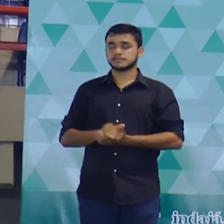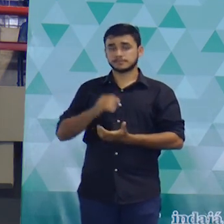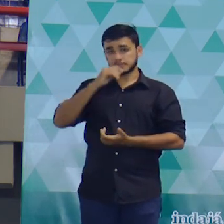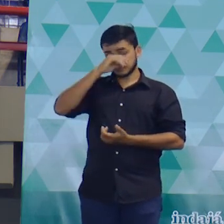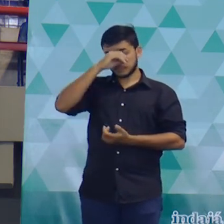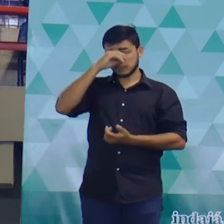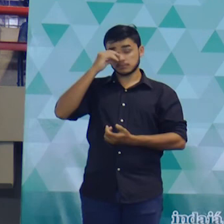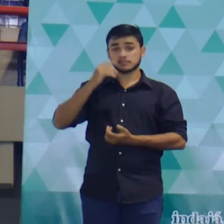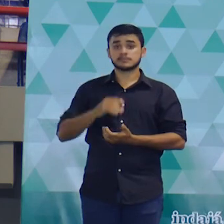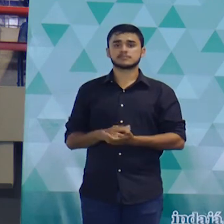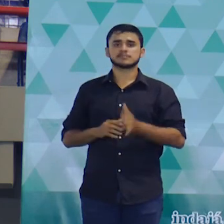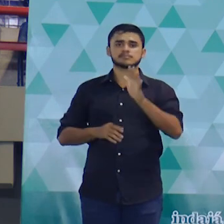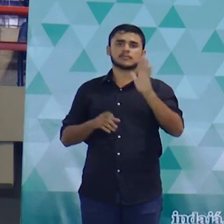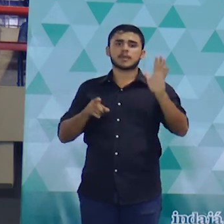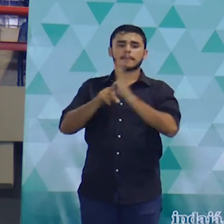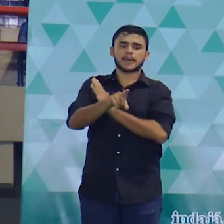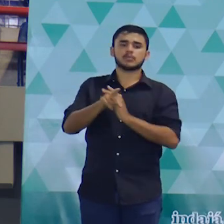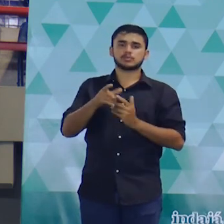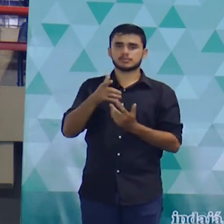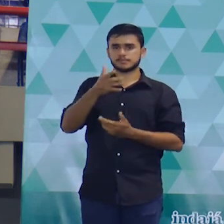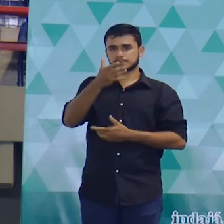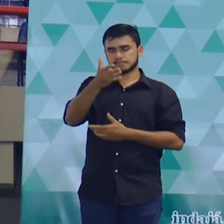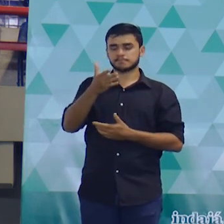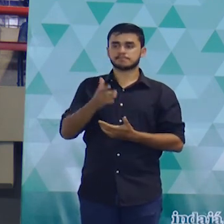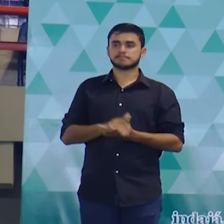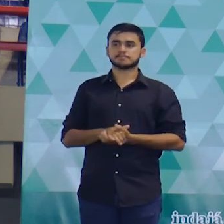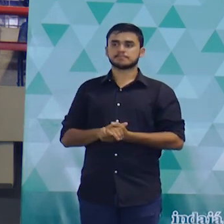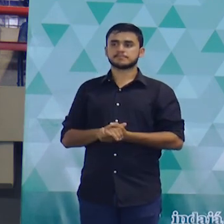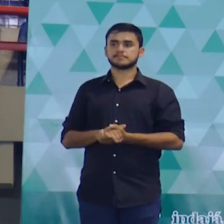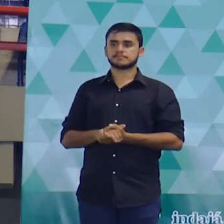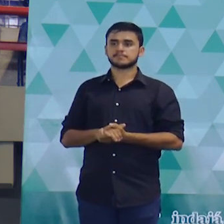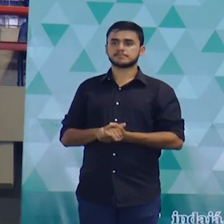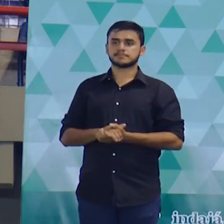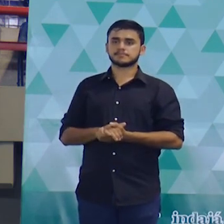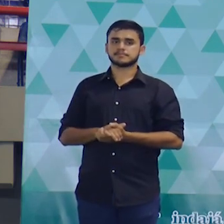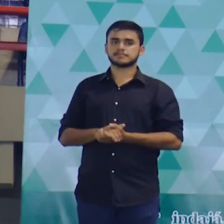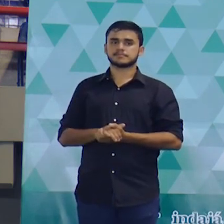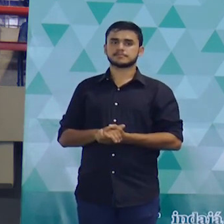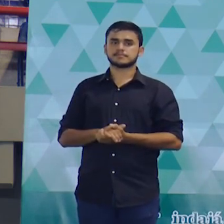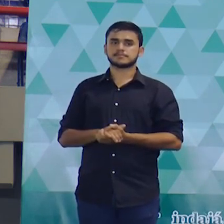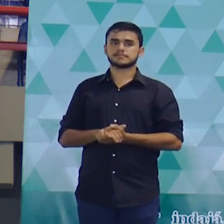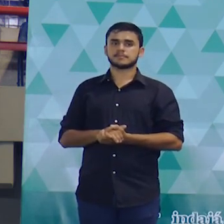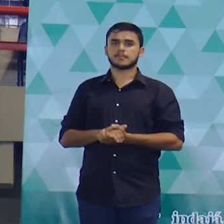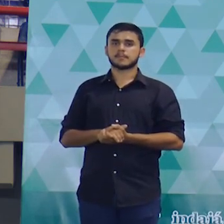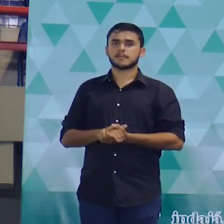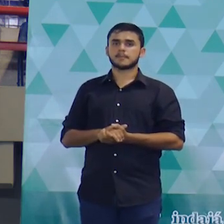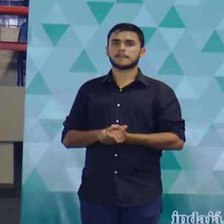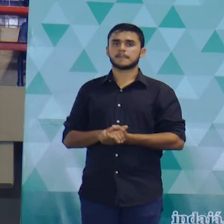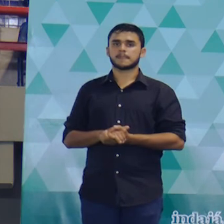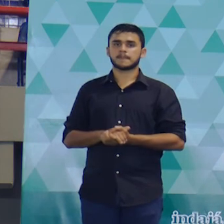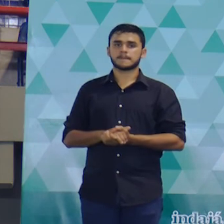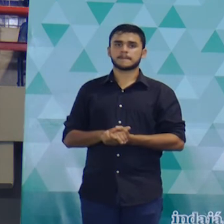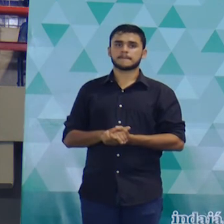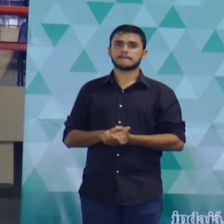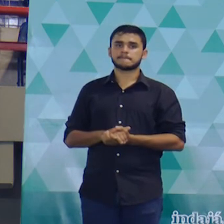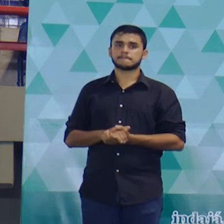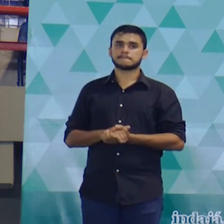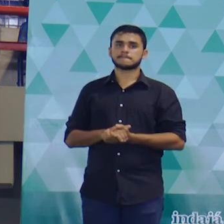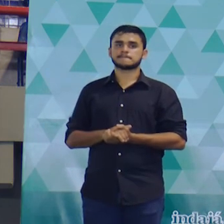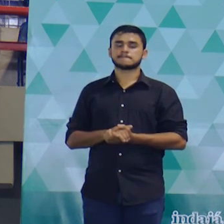Próxima questão que a gente vai resolver, companheiros. Deixa eu ver se eu me lembro qual é, antes de mudar a tela.